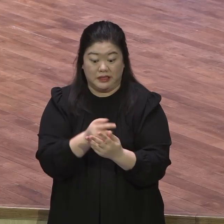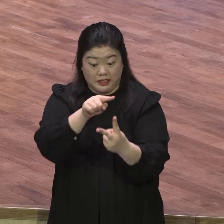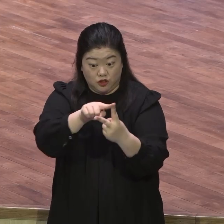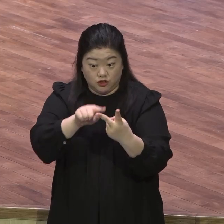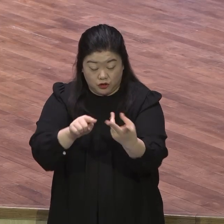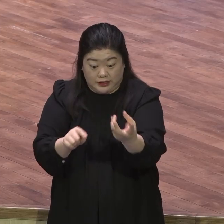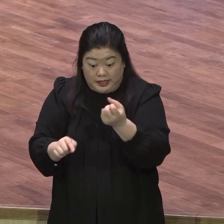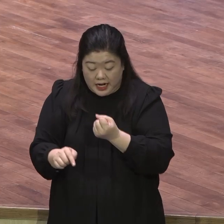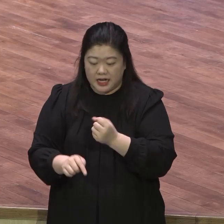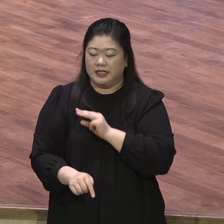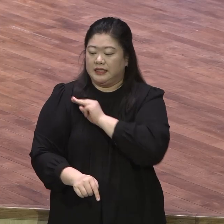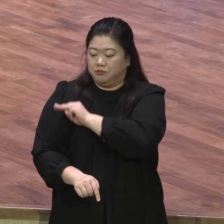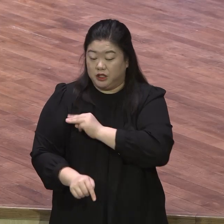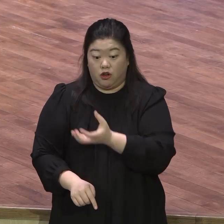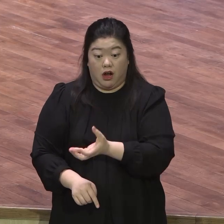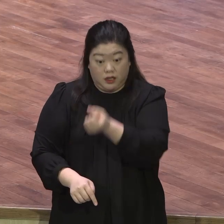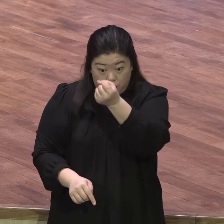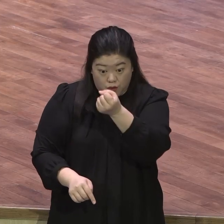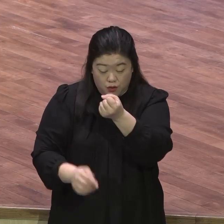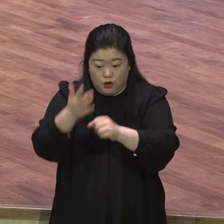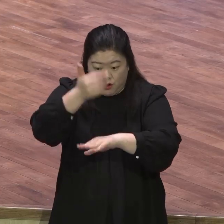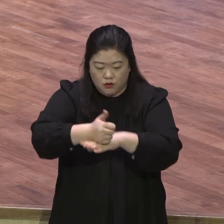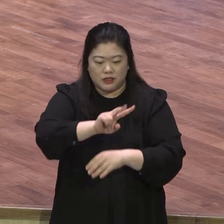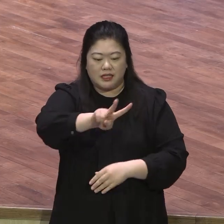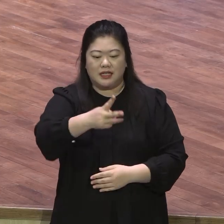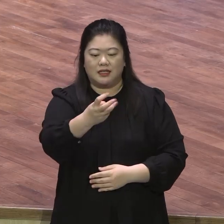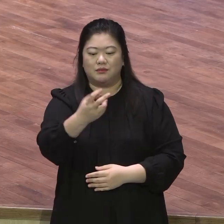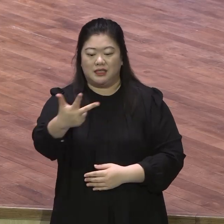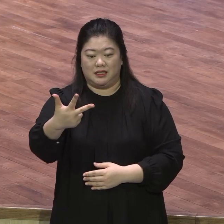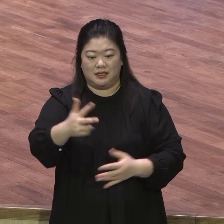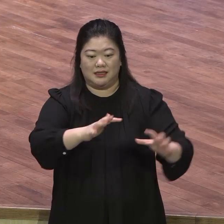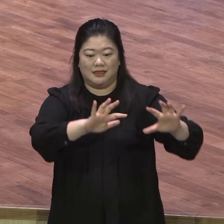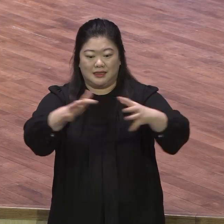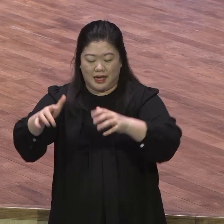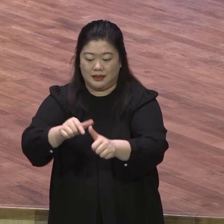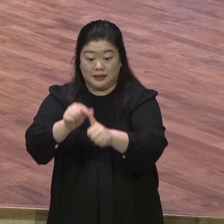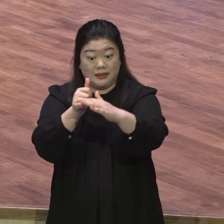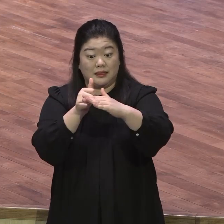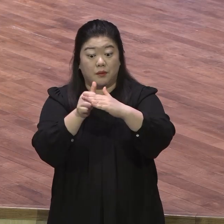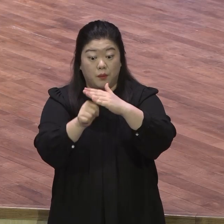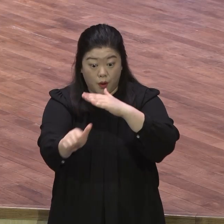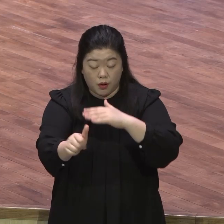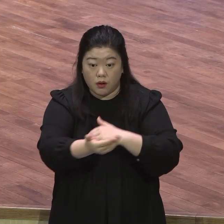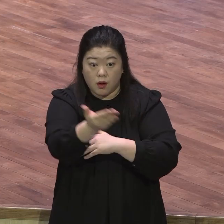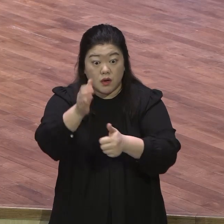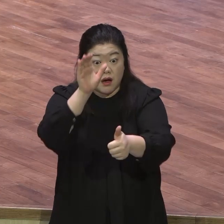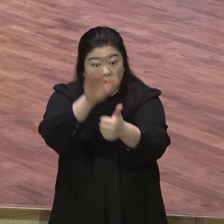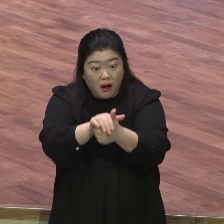다하여서 이상진라를 살리고 24 전도 제자의 삶을 산다 끝난 거예요